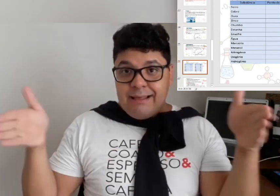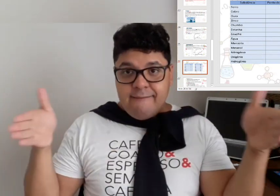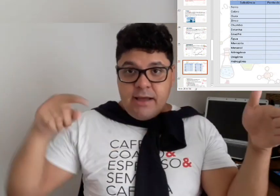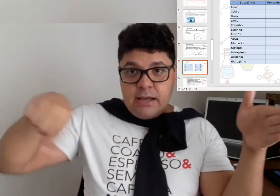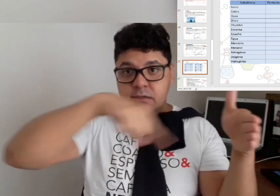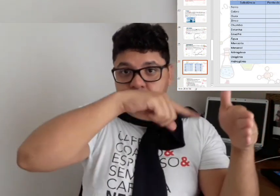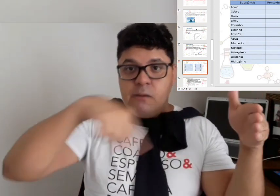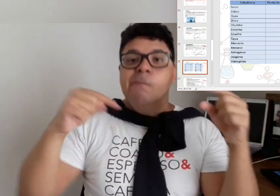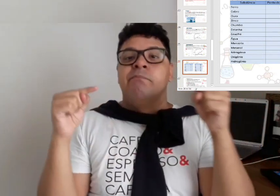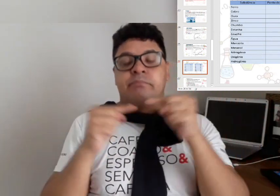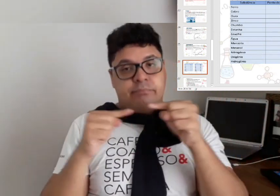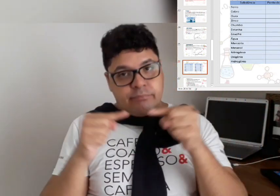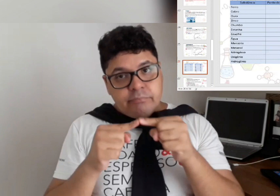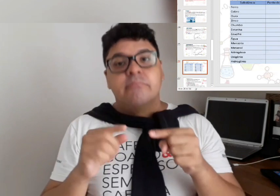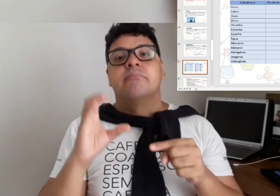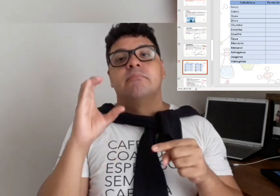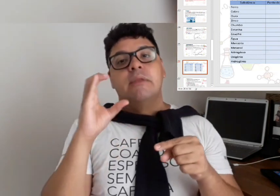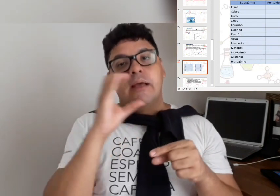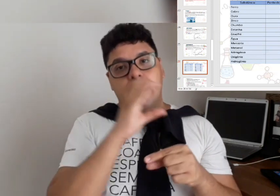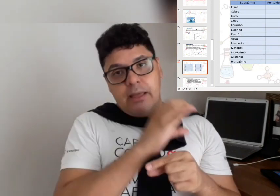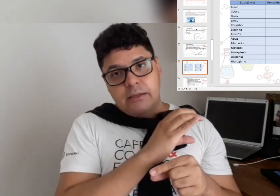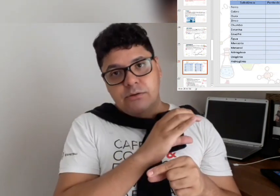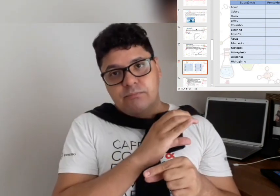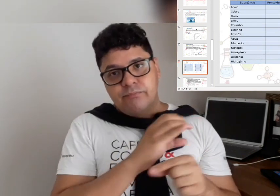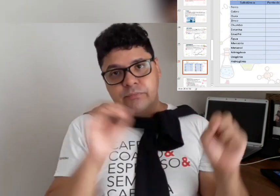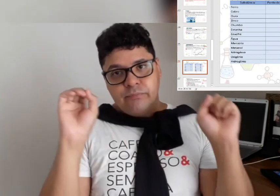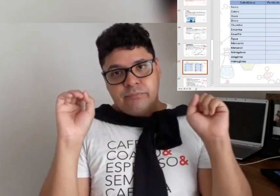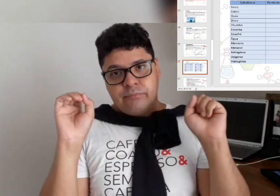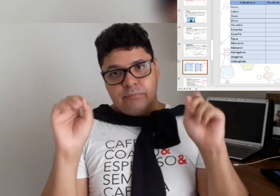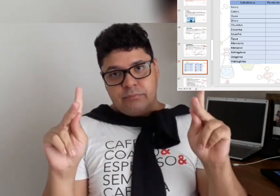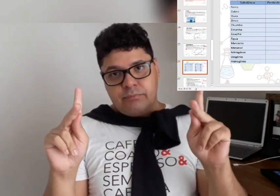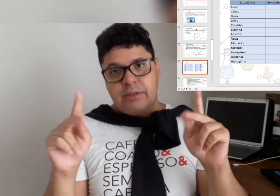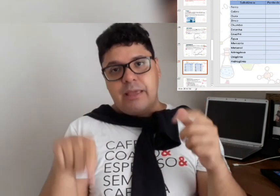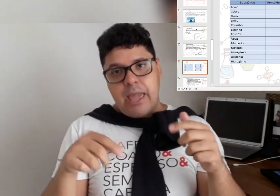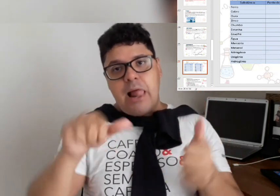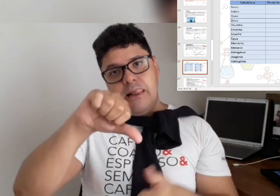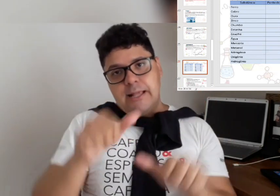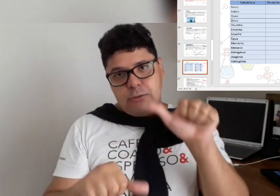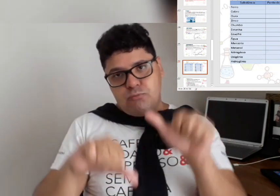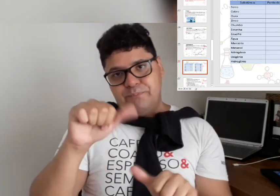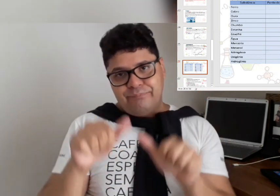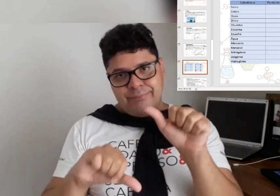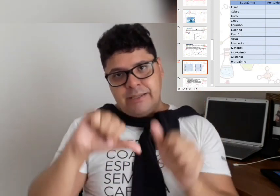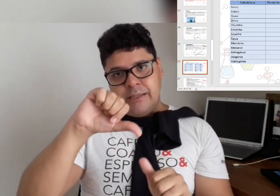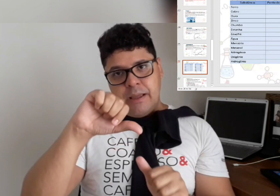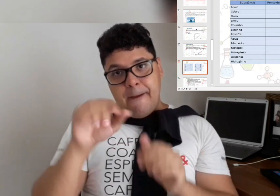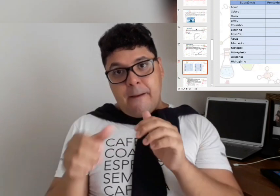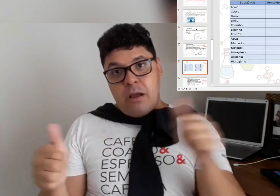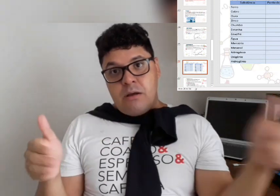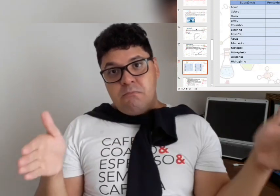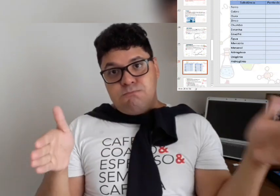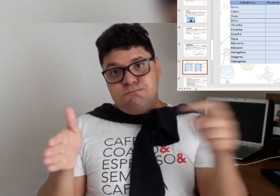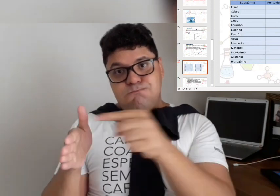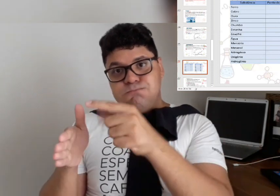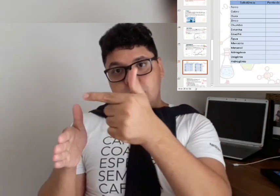qualquer coisa nessa faixa quer dizer que o ferro está no estado líquido. Chegou em